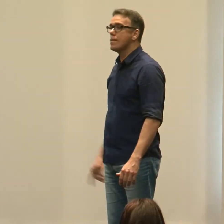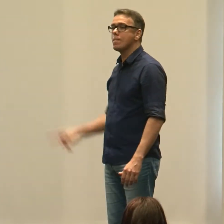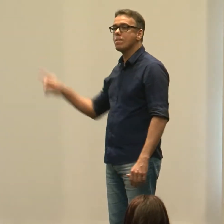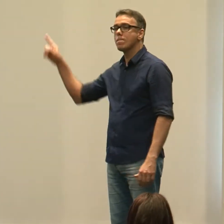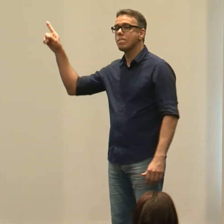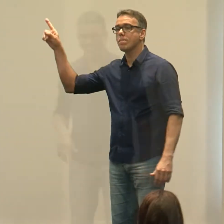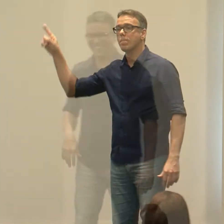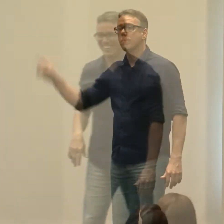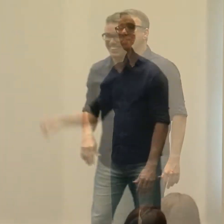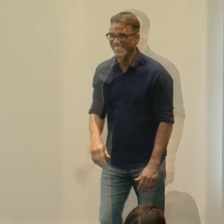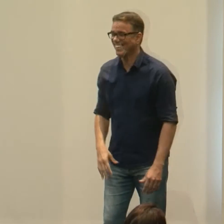Obrigada.